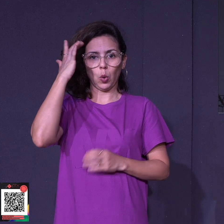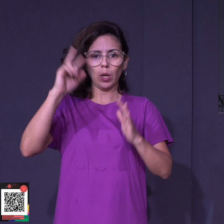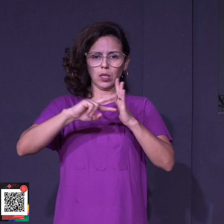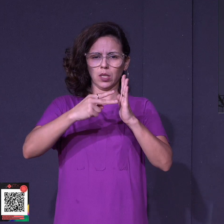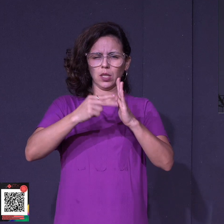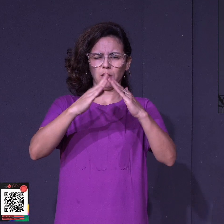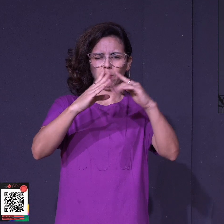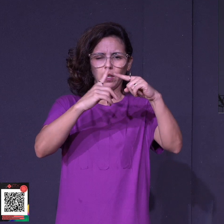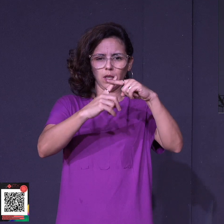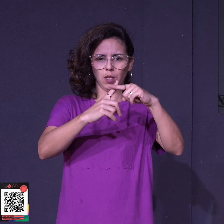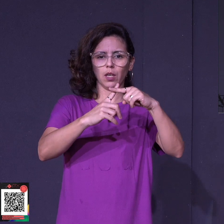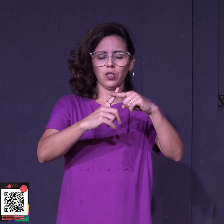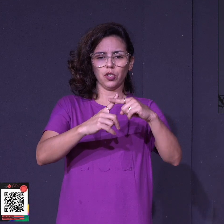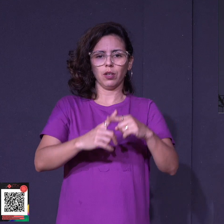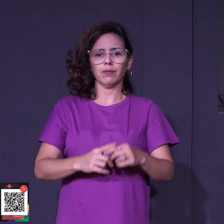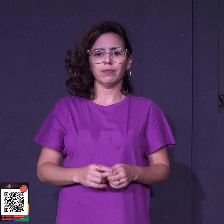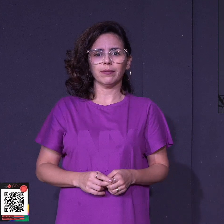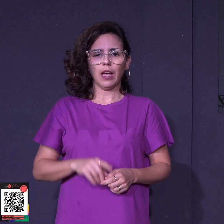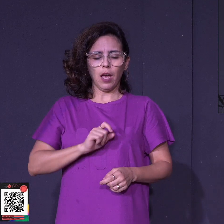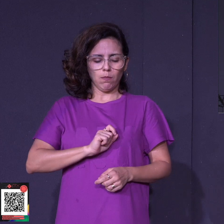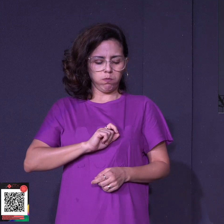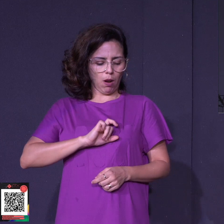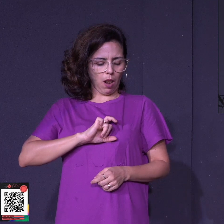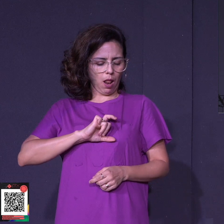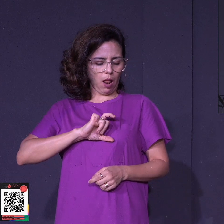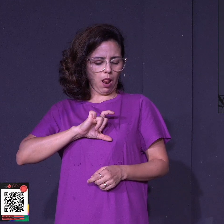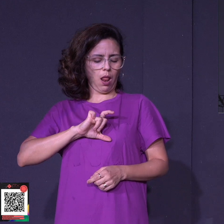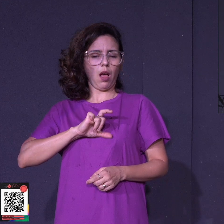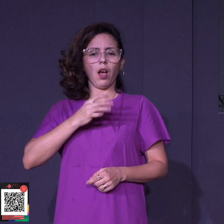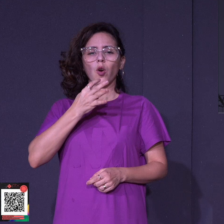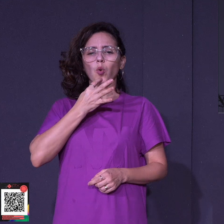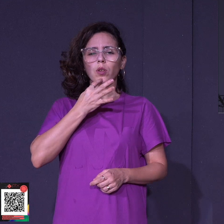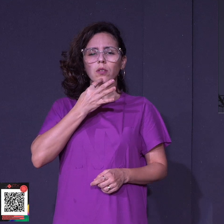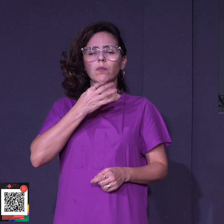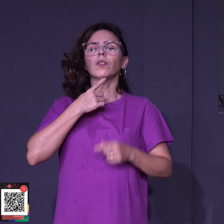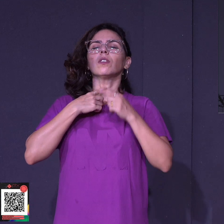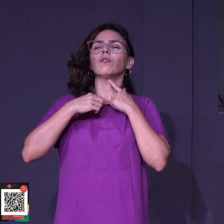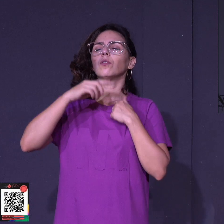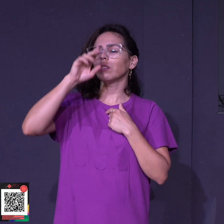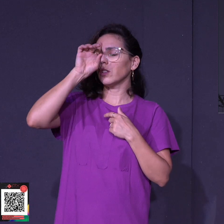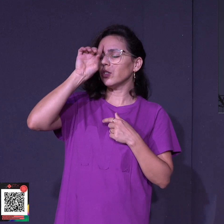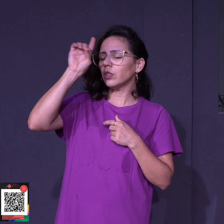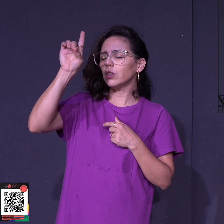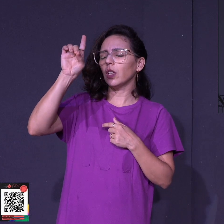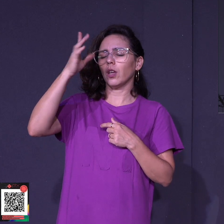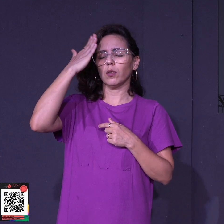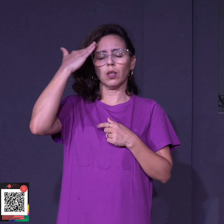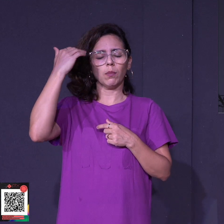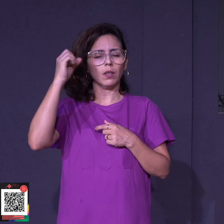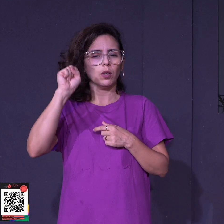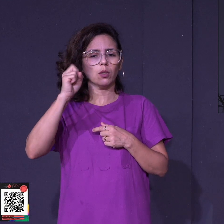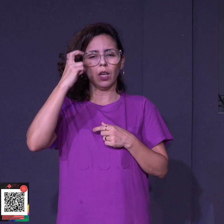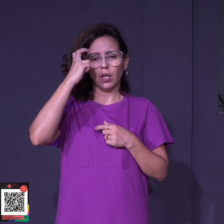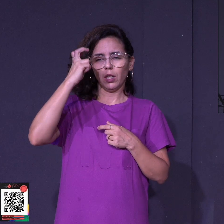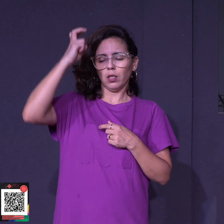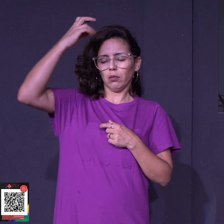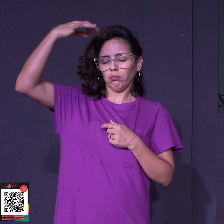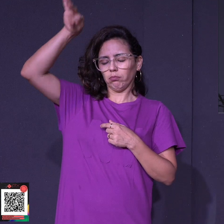controla. Fosse cheia do conhecimento da vontade de Deus, cheia de sabedoria e cheia de